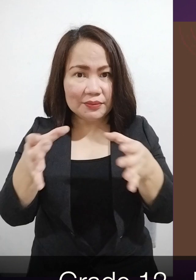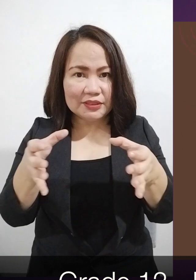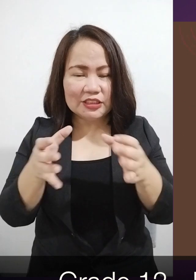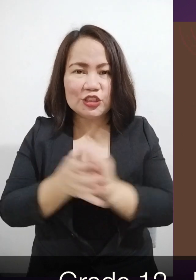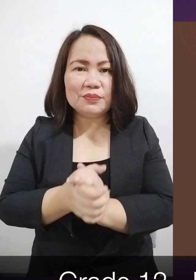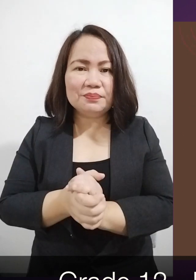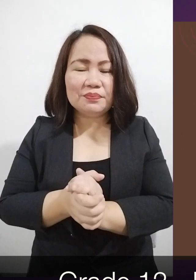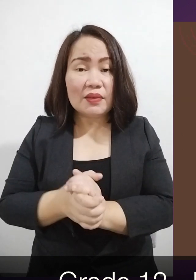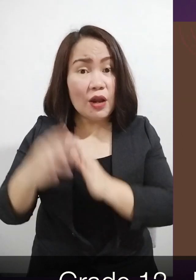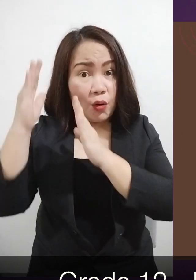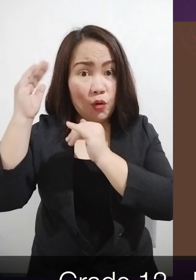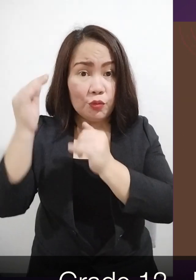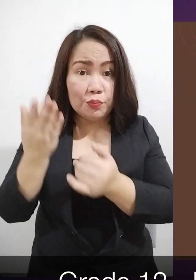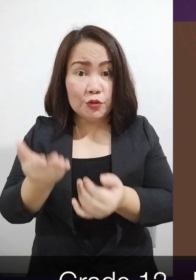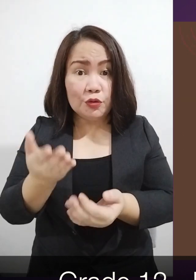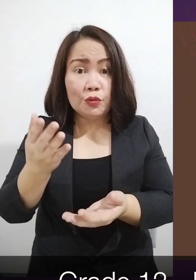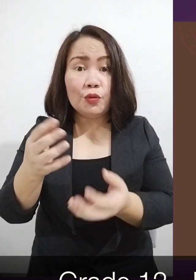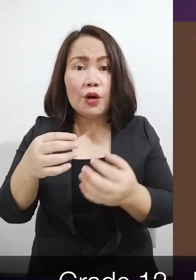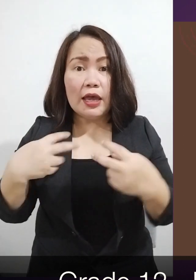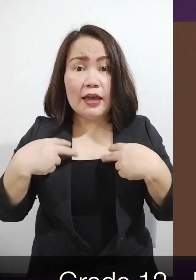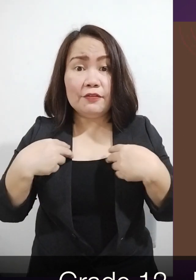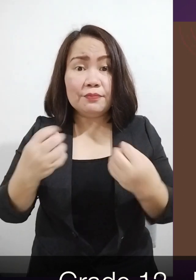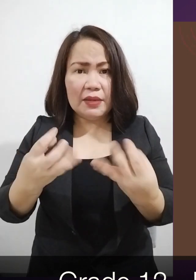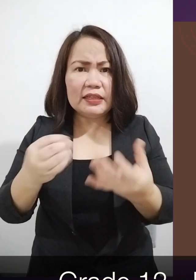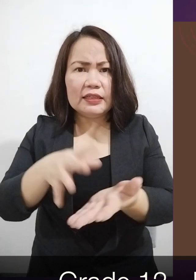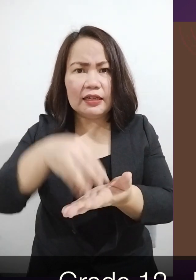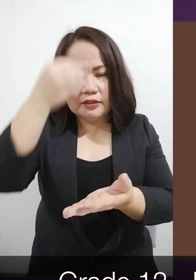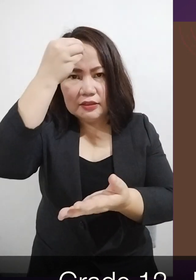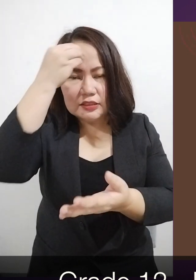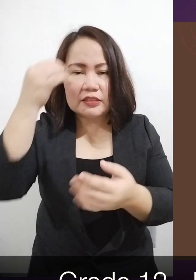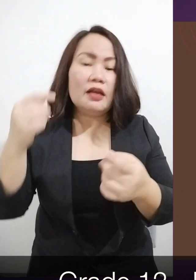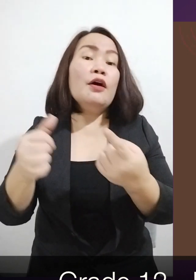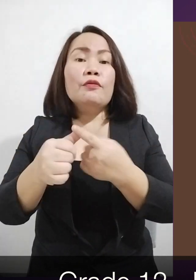Maraming salamat po. Sana marami kayong natutunan sa unang